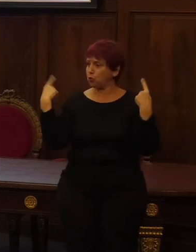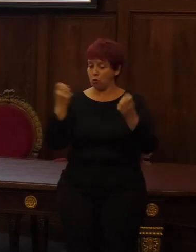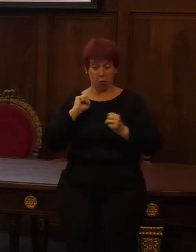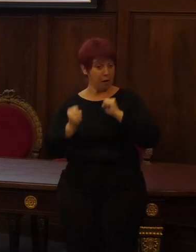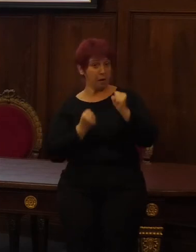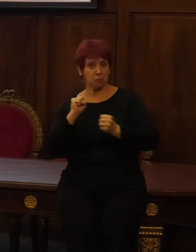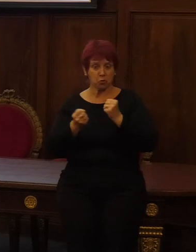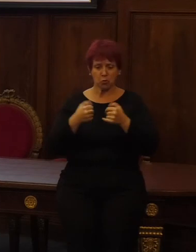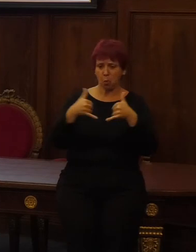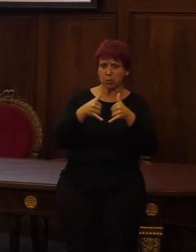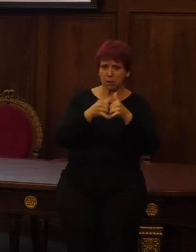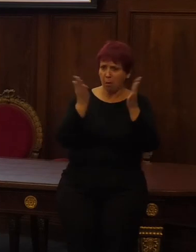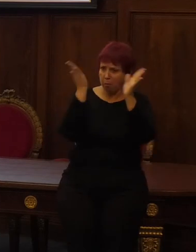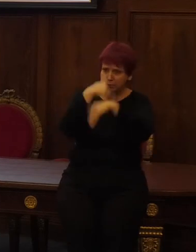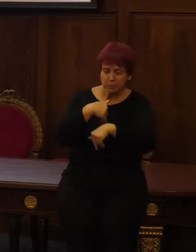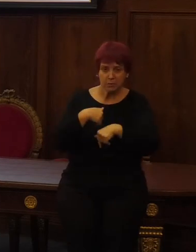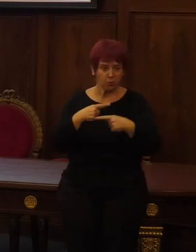video por WhatsApp.